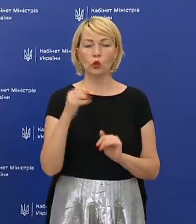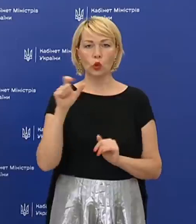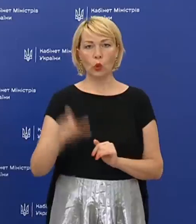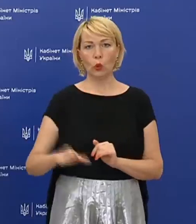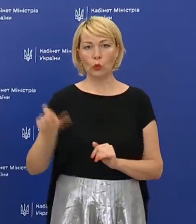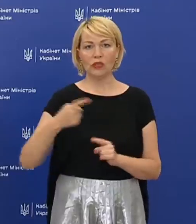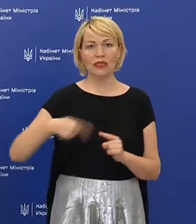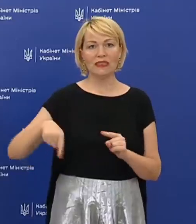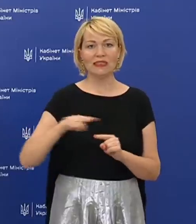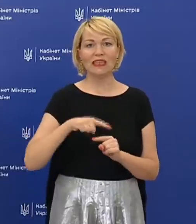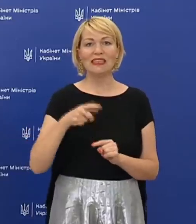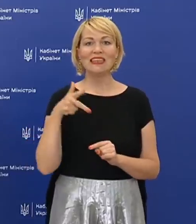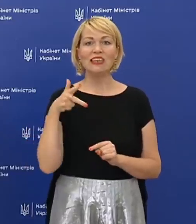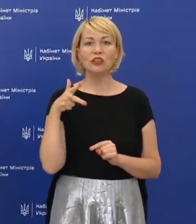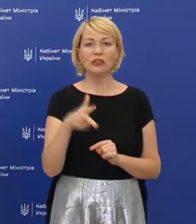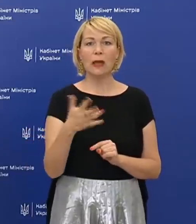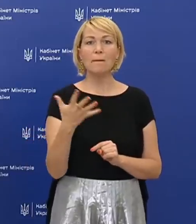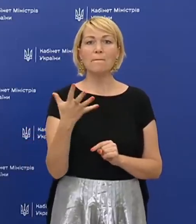людей. З них